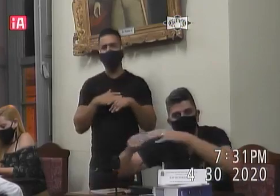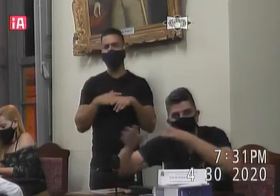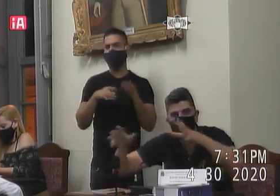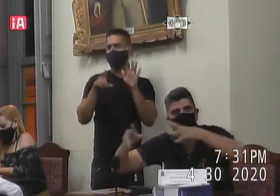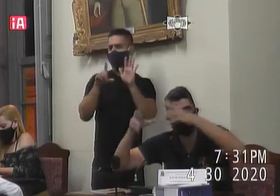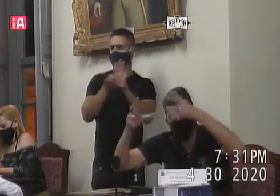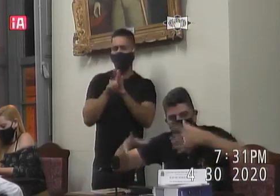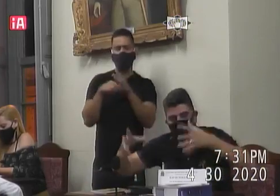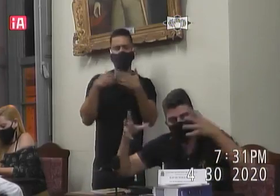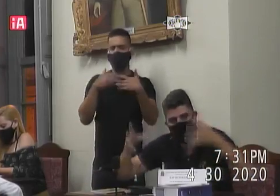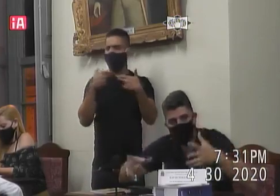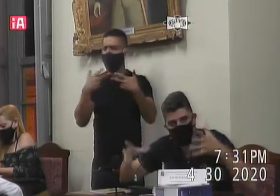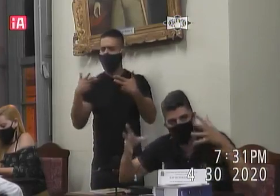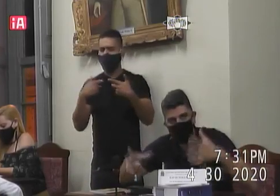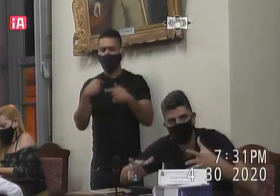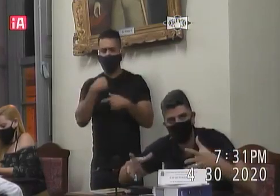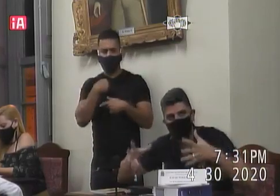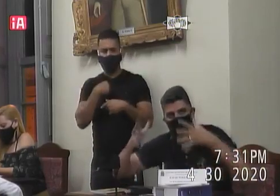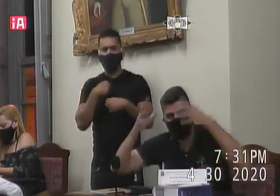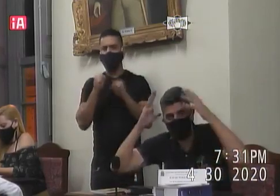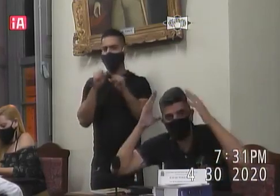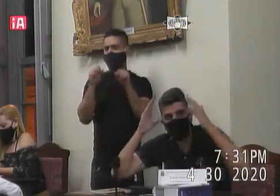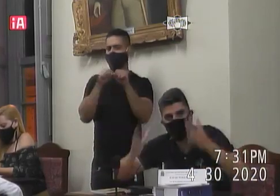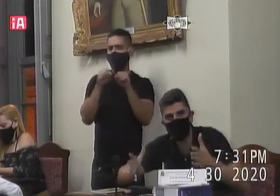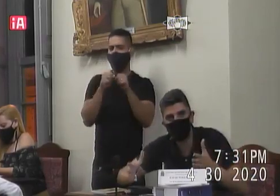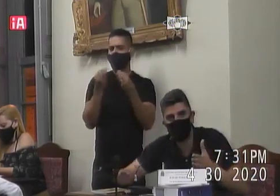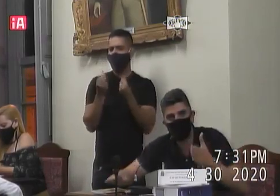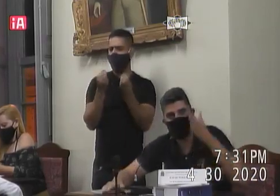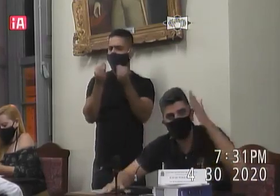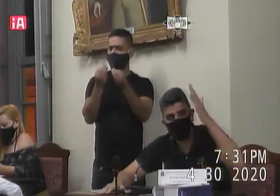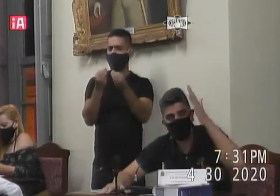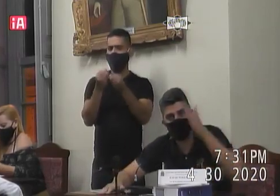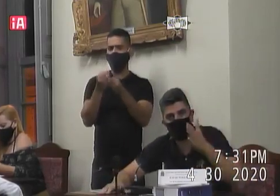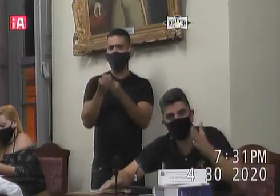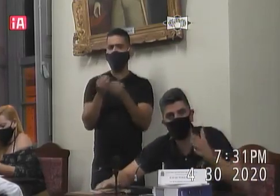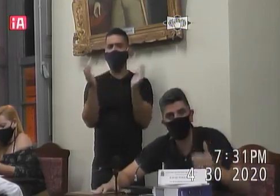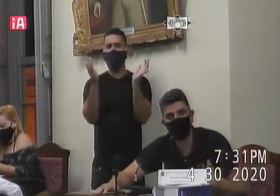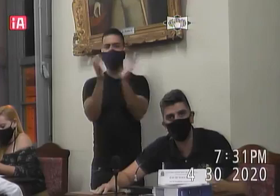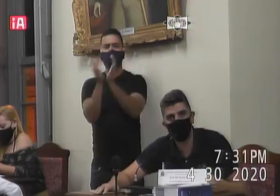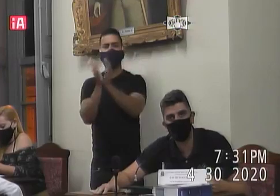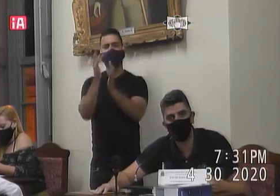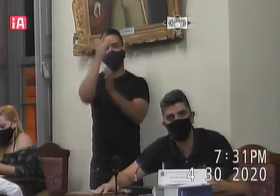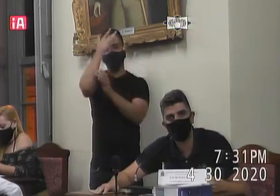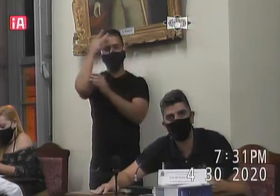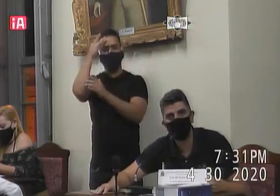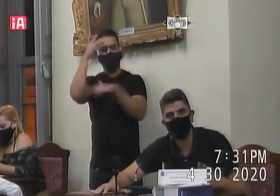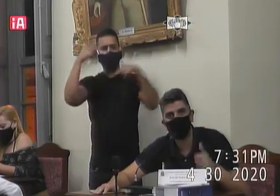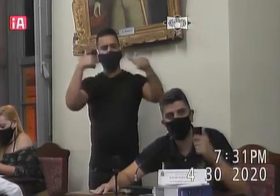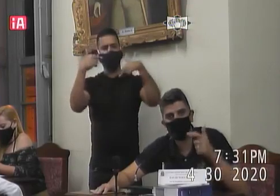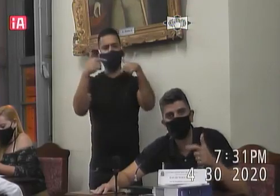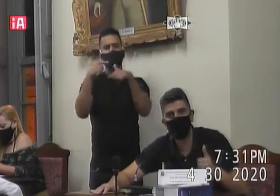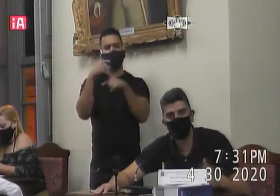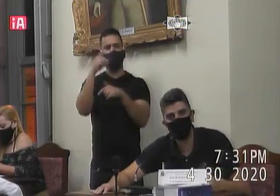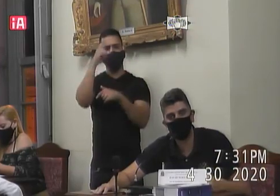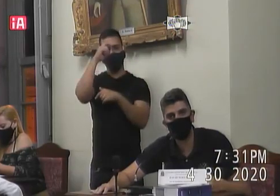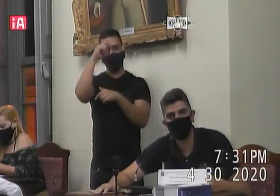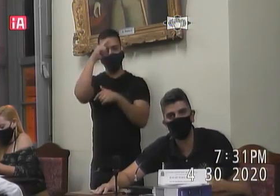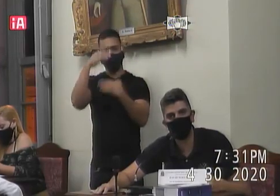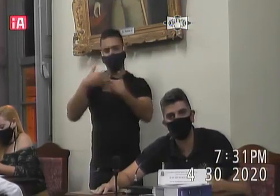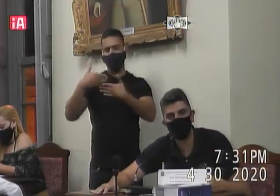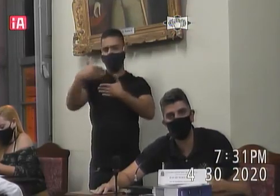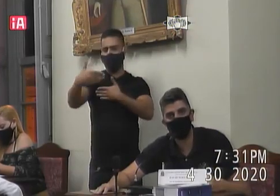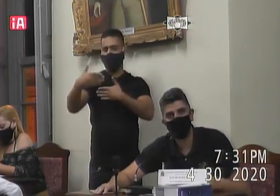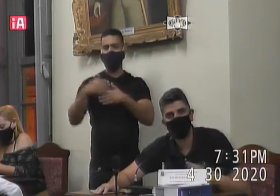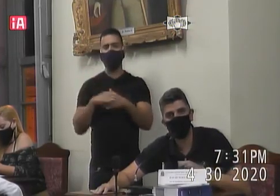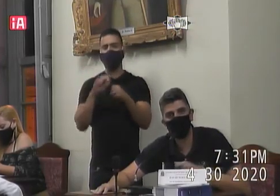legal, de lei, tudo que for da minha função está à disposição desse grupo de pessoas aí que estão na linha de frente do